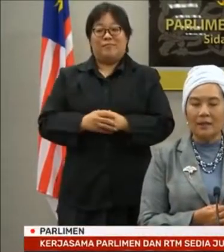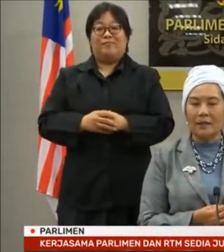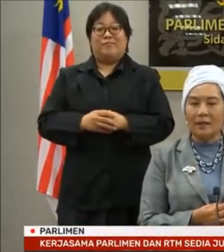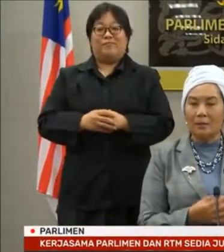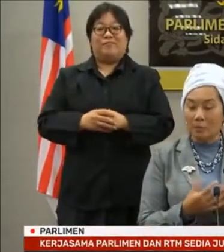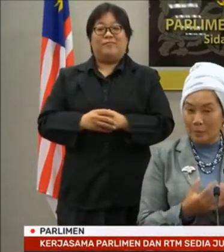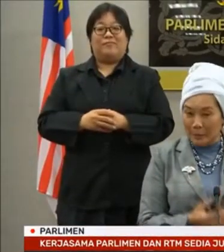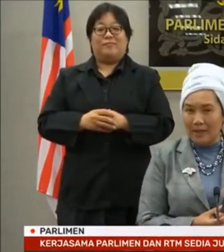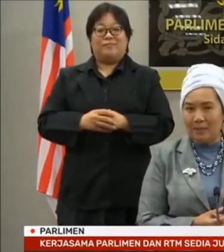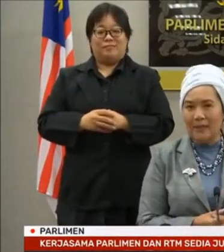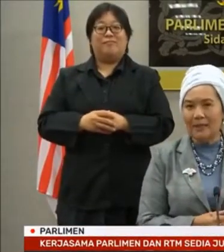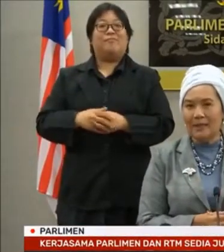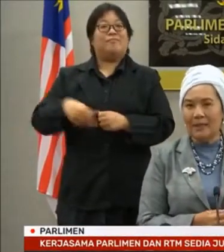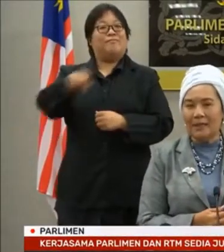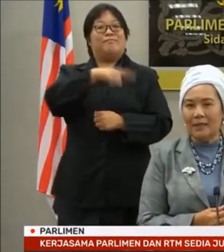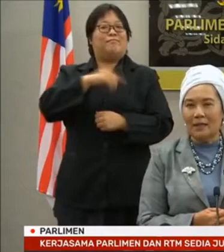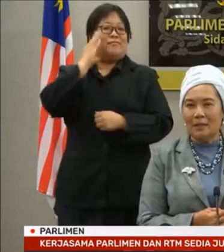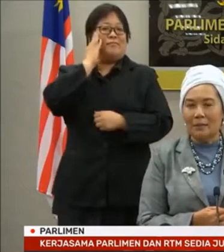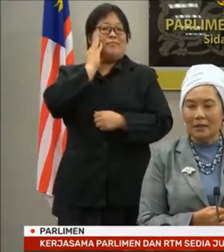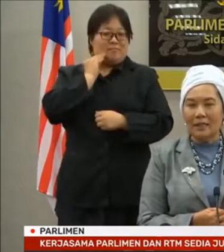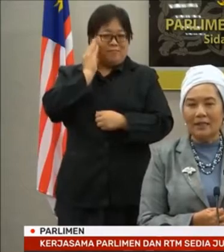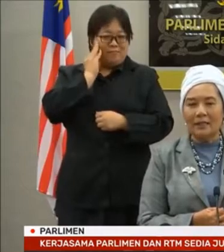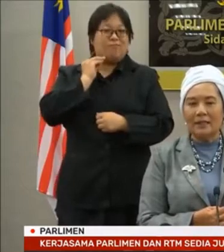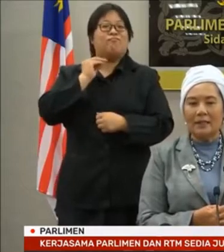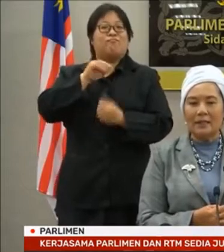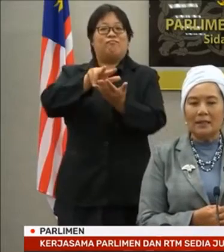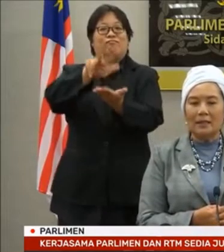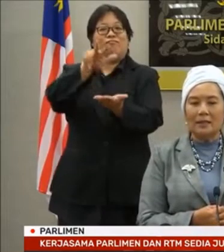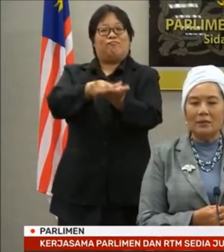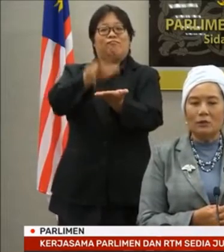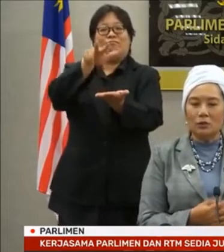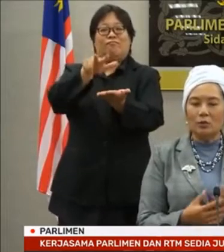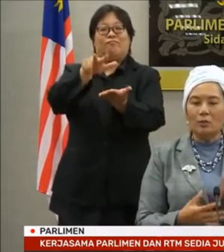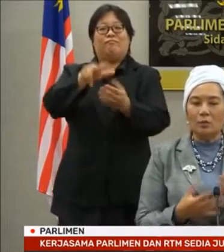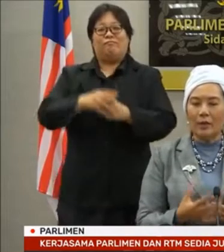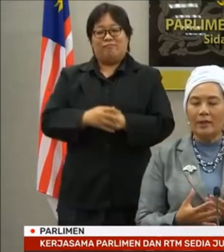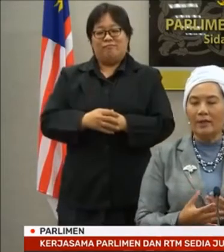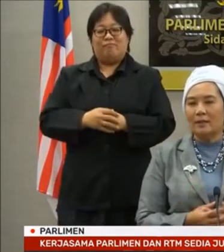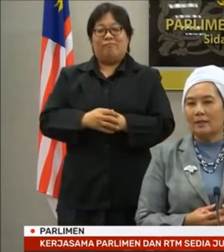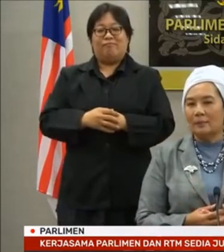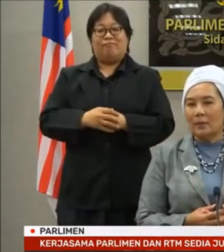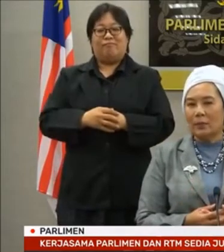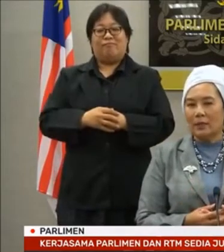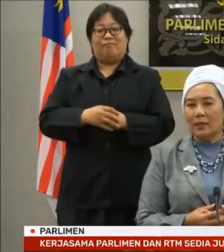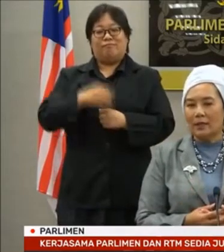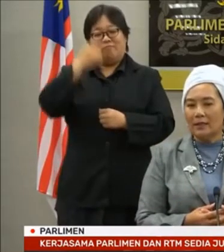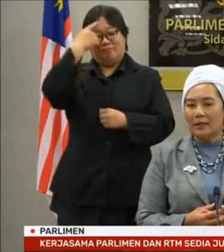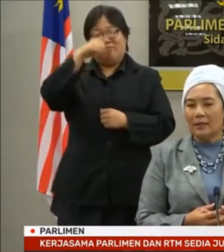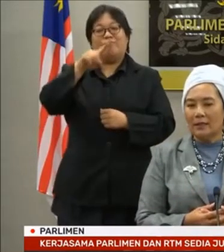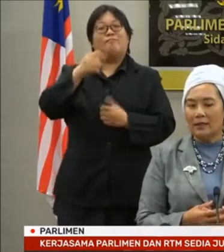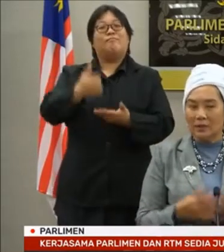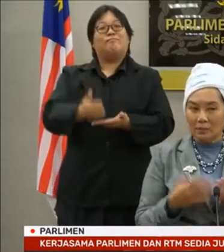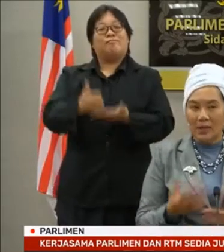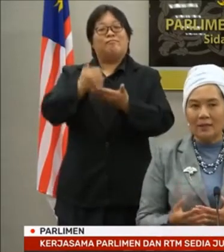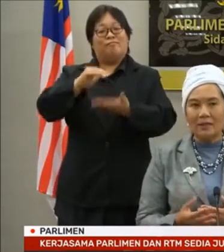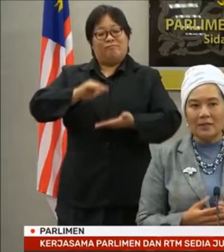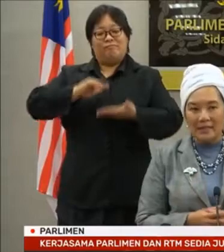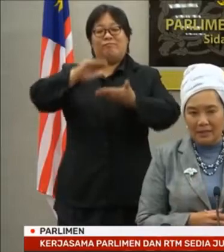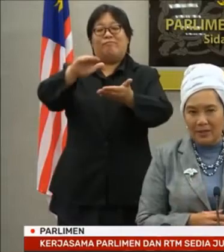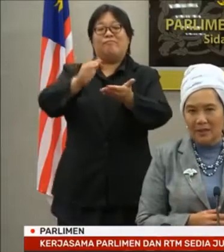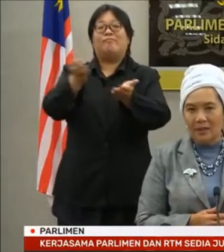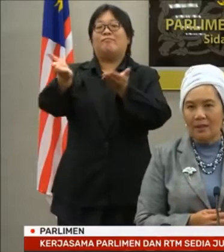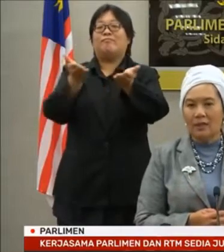yang berpengalaman dan bertauliah untuk membuat apa orang kata